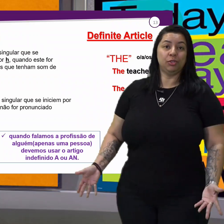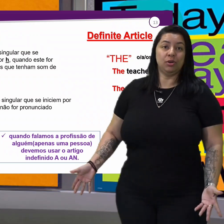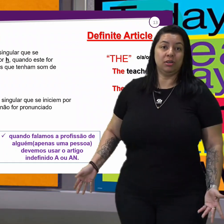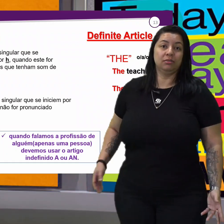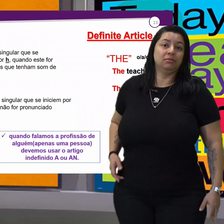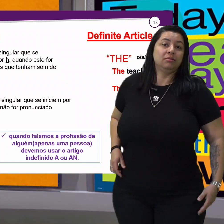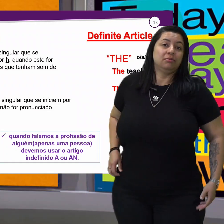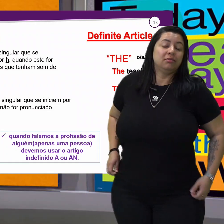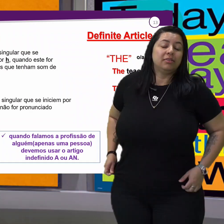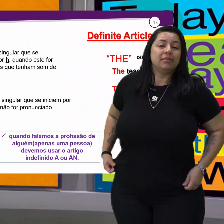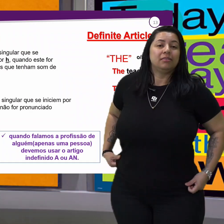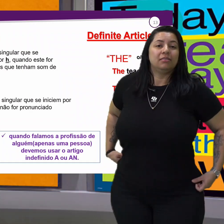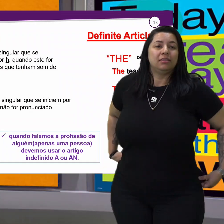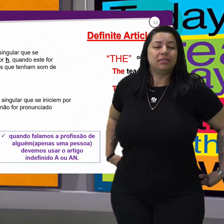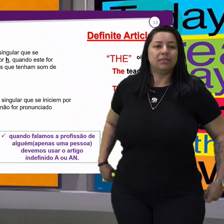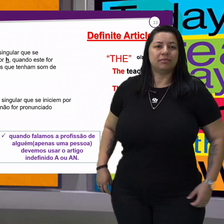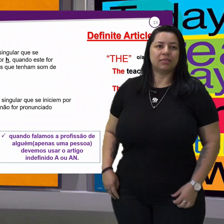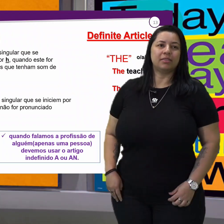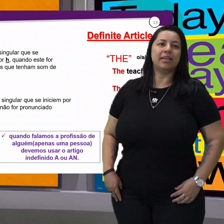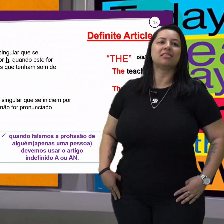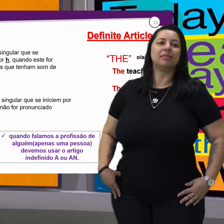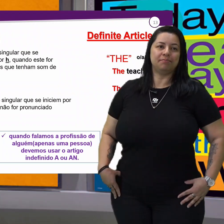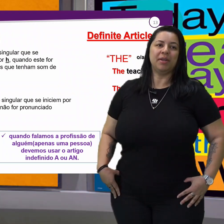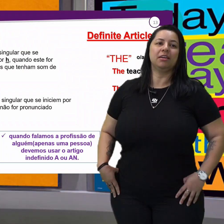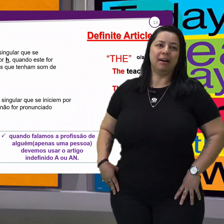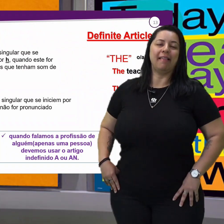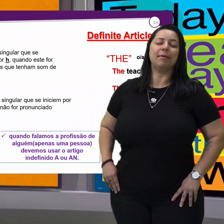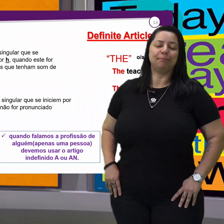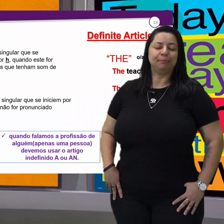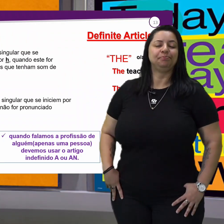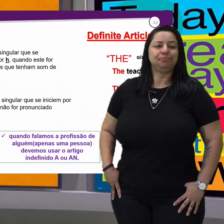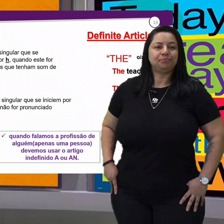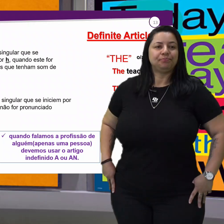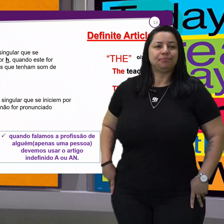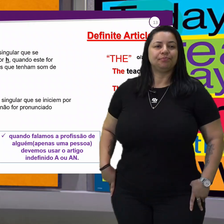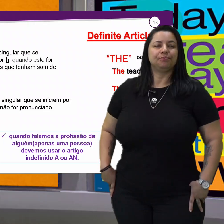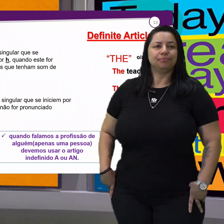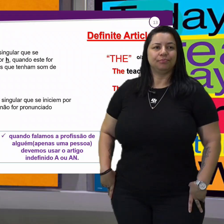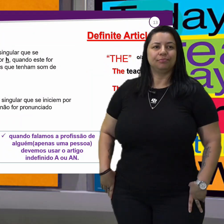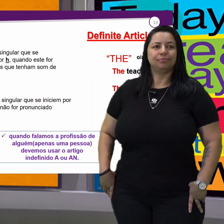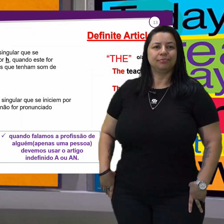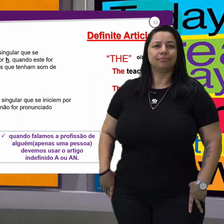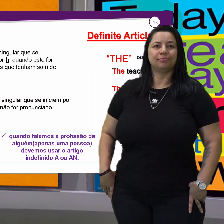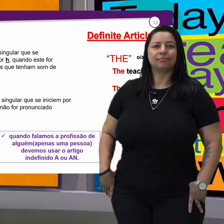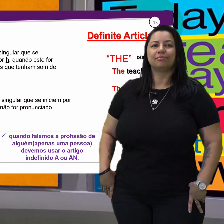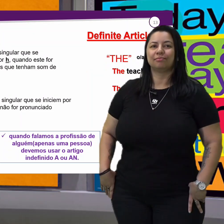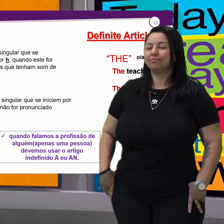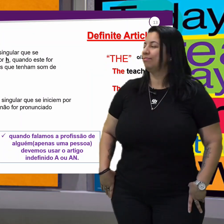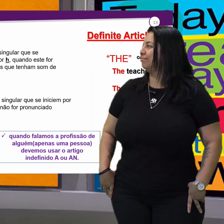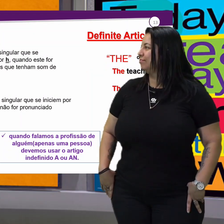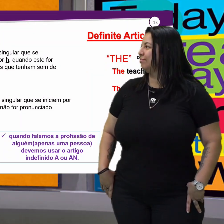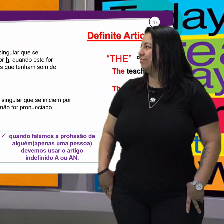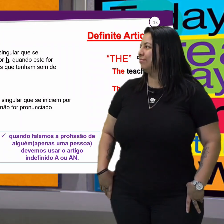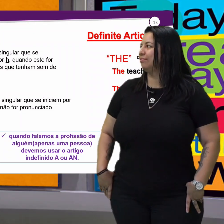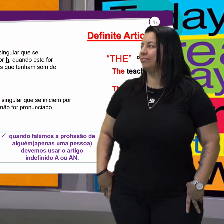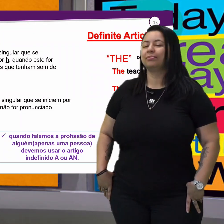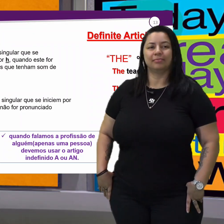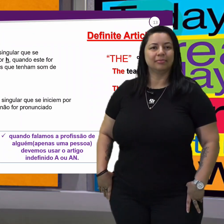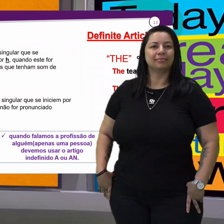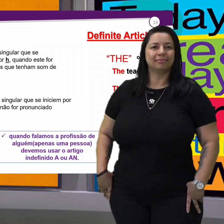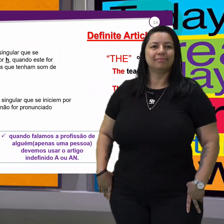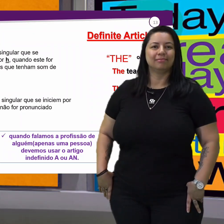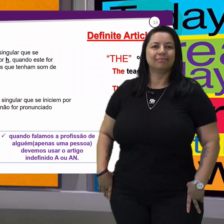sou professora. Mas no inglês você precisa utilizar o artigo indefinido para falar de profissões quando é